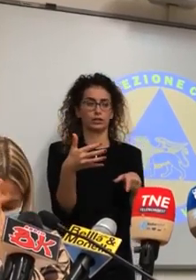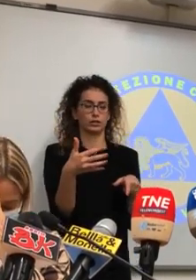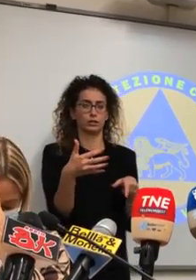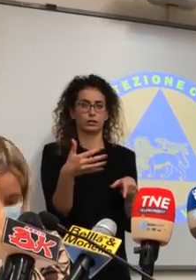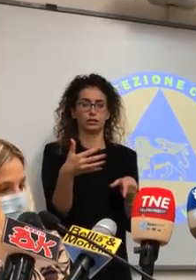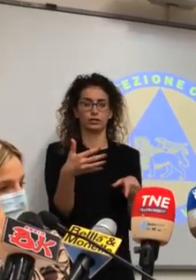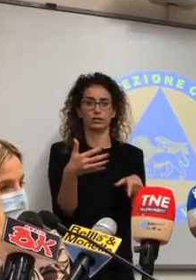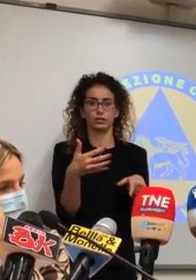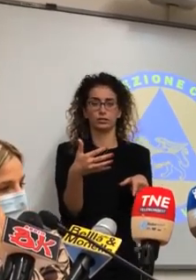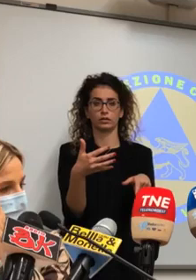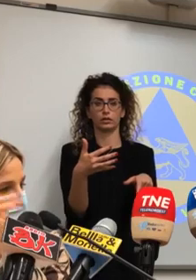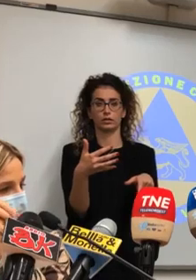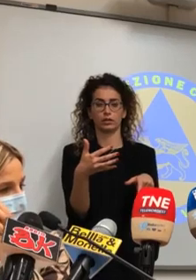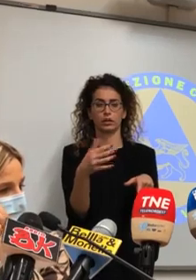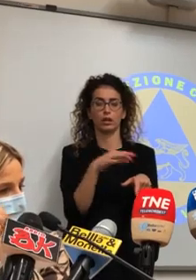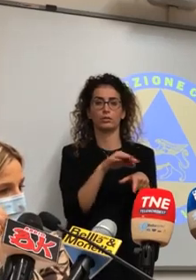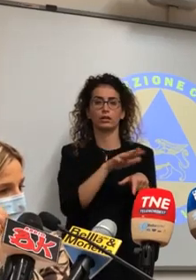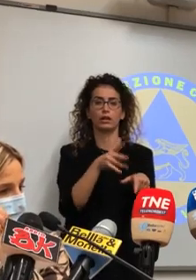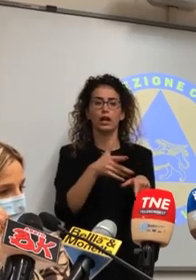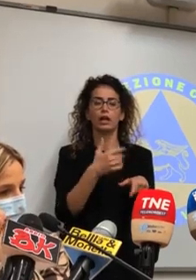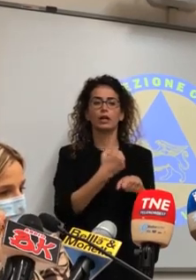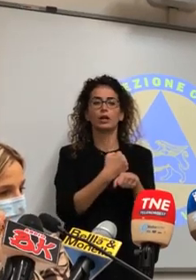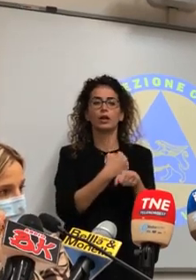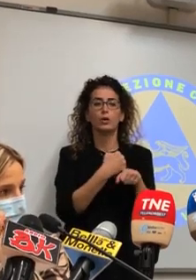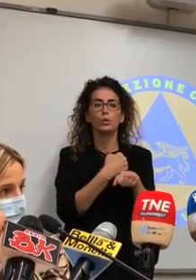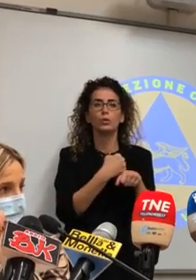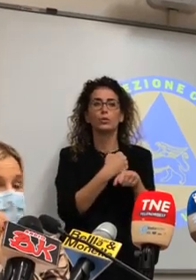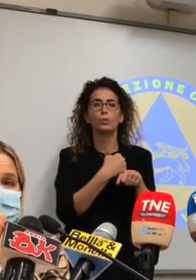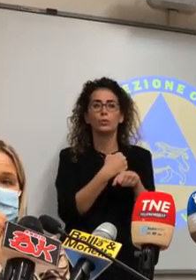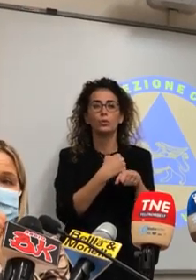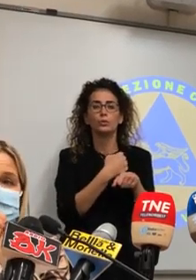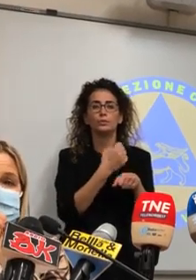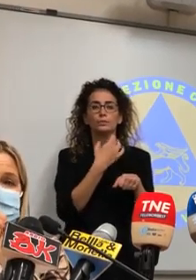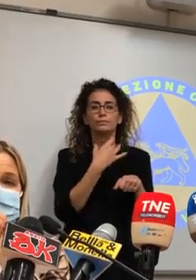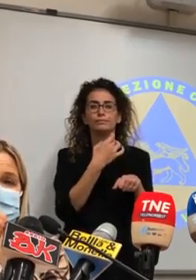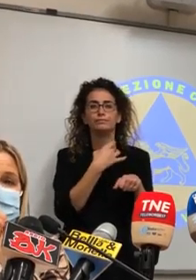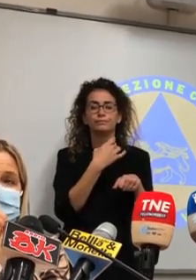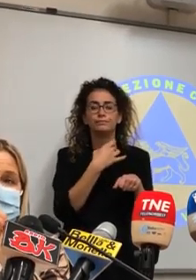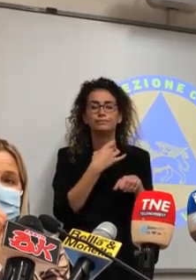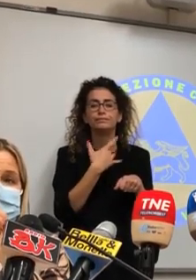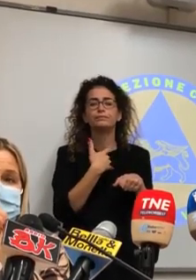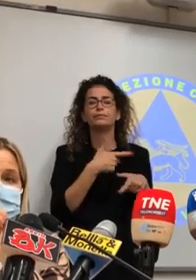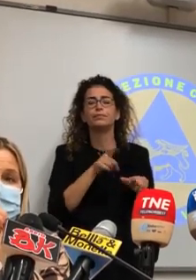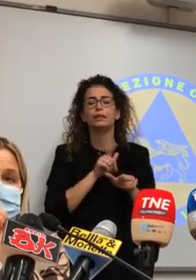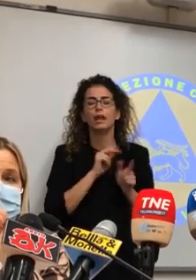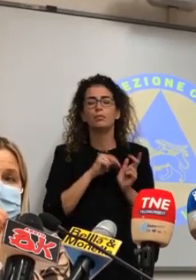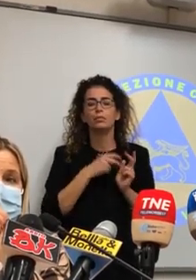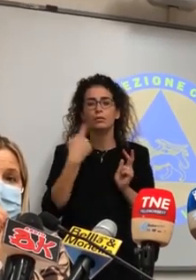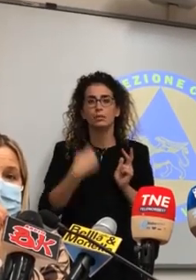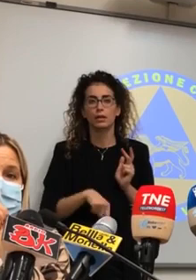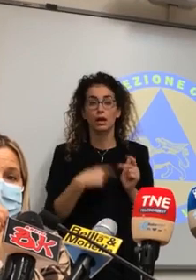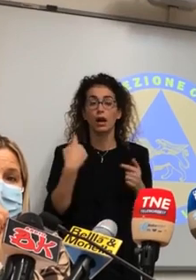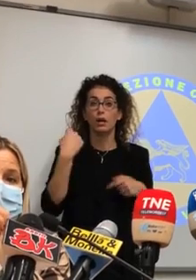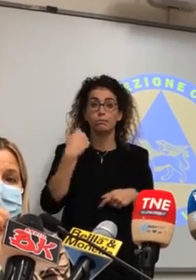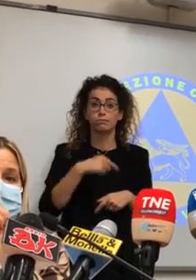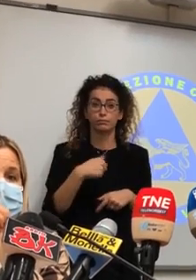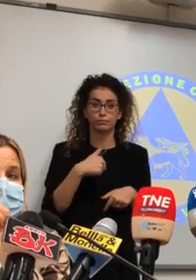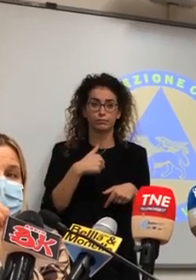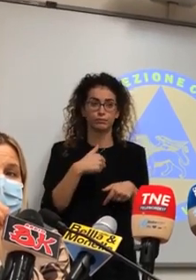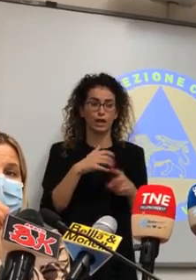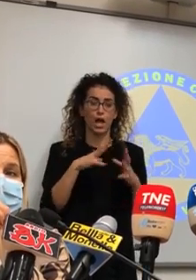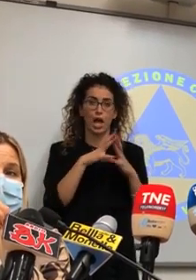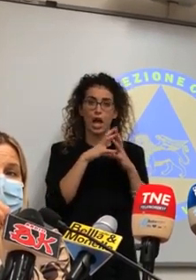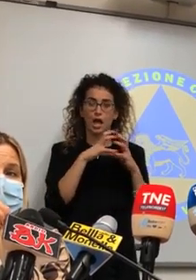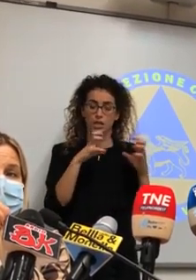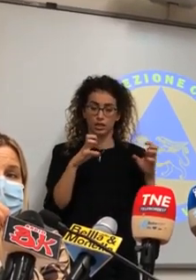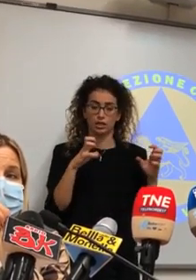autoimmuni eccetera, si curano con farmaci che determinano questo tipo di problemi. Infatti abbiamo mandato a tutte le